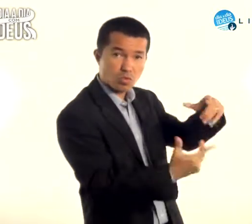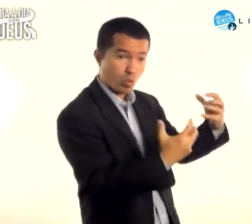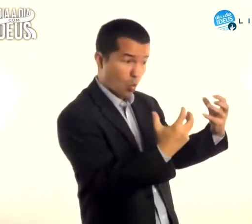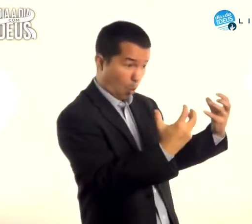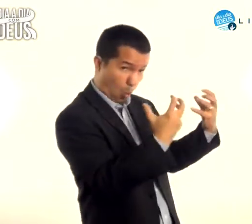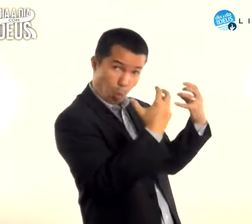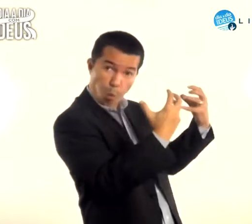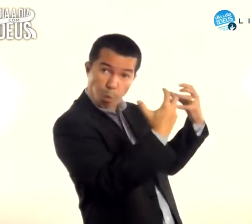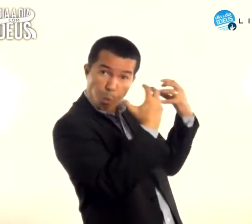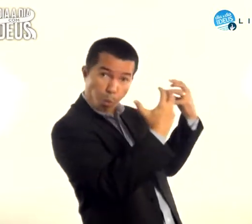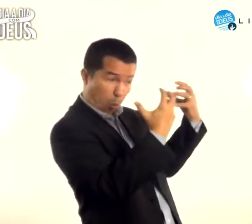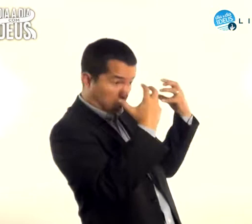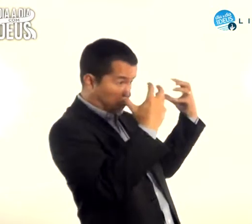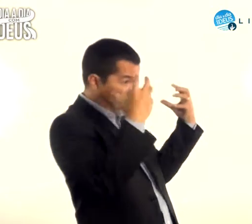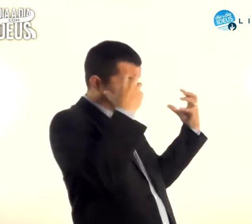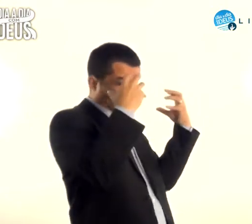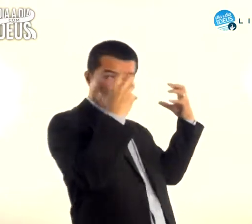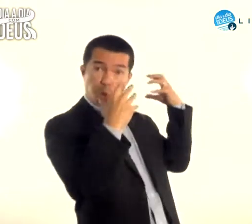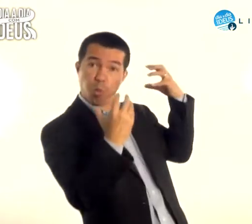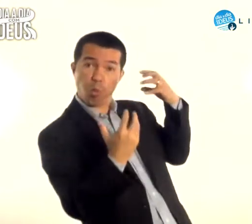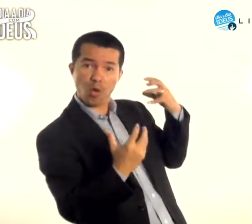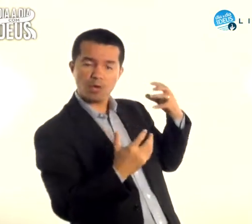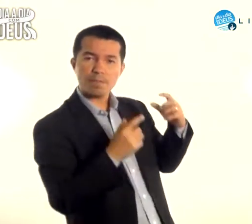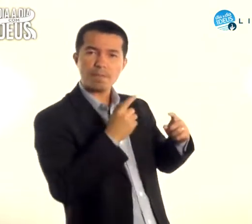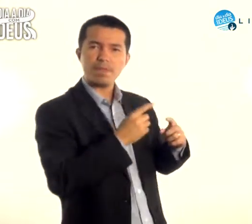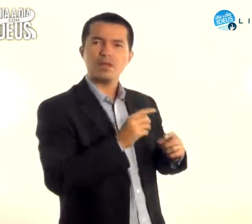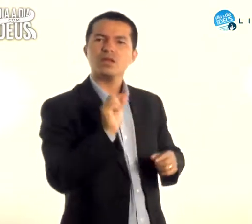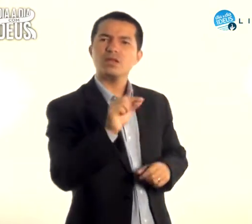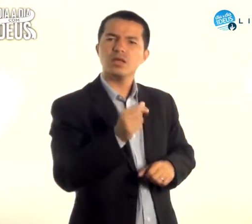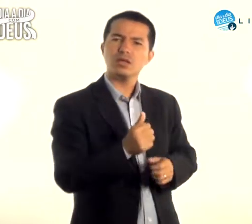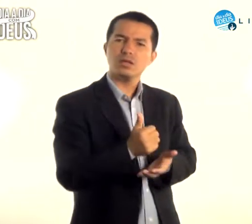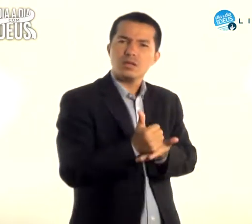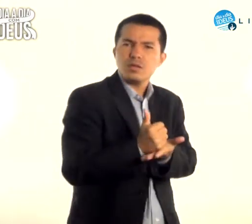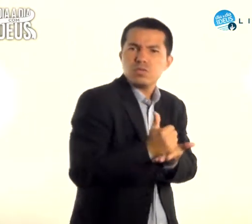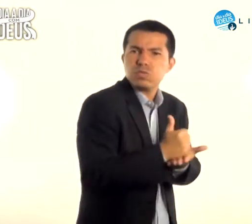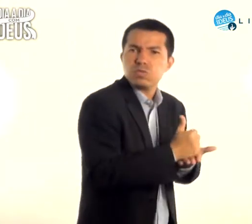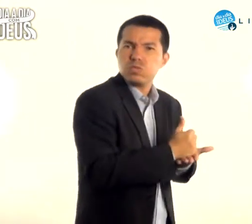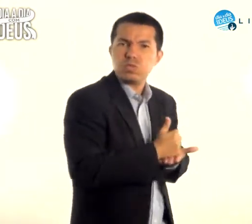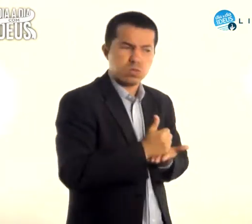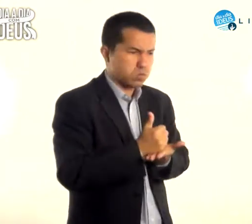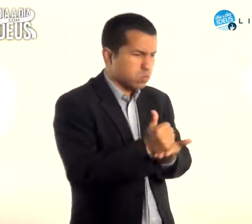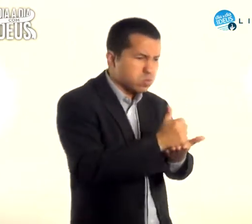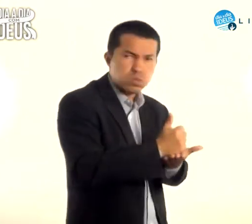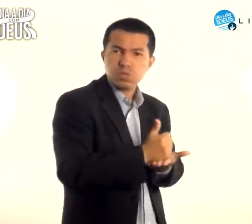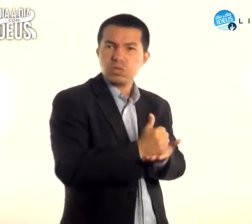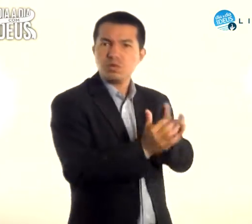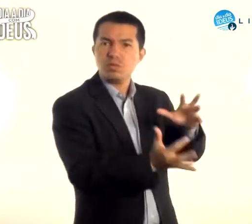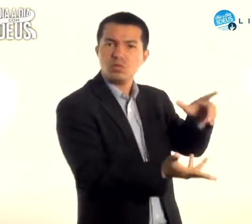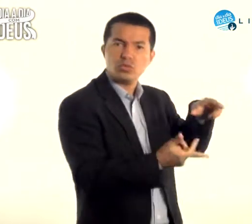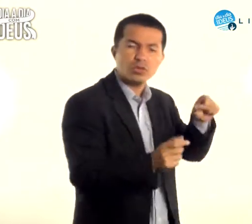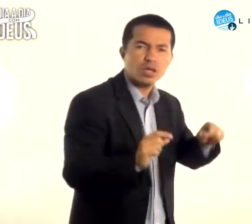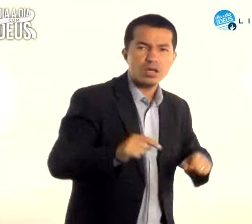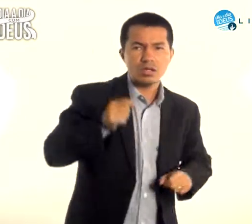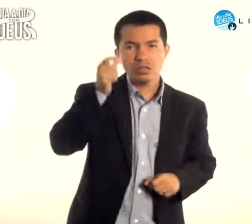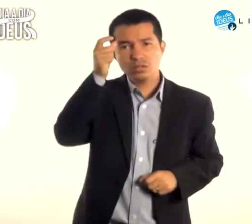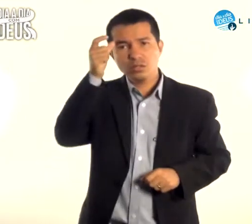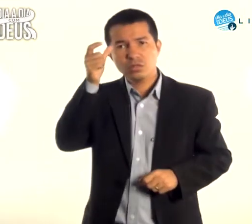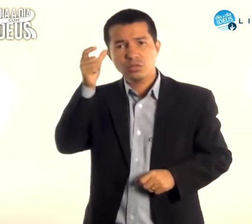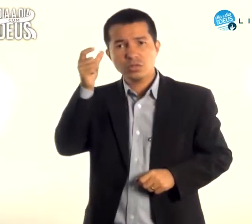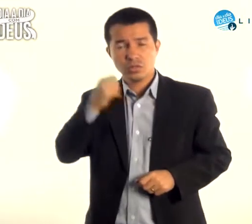nessa sociedade que a gente vive, é o nosso inimigo. E João 10:10 vai dizer que o ladrão